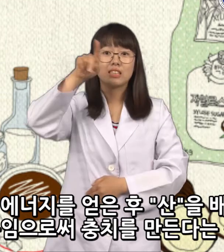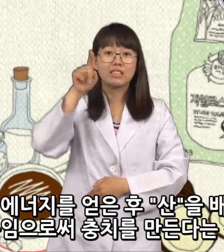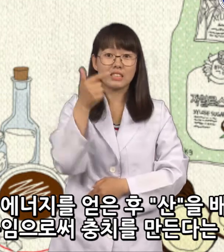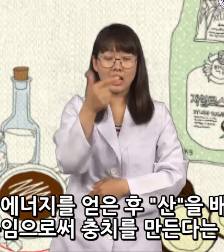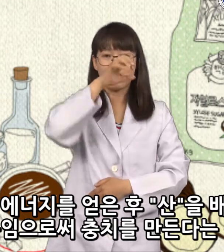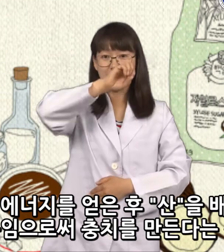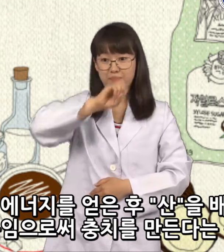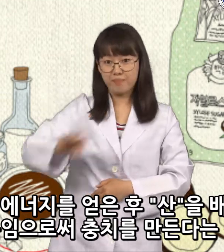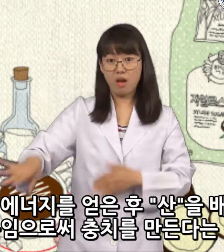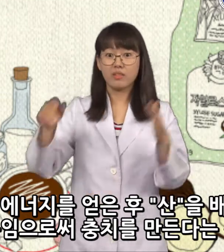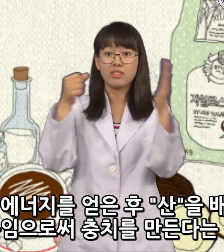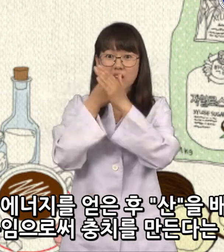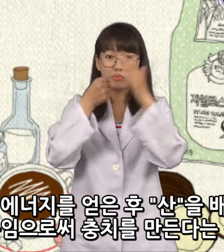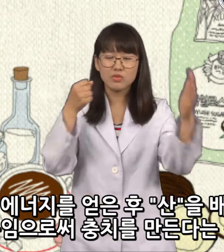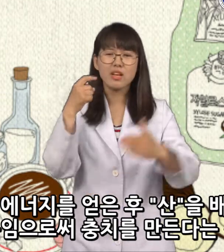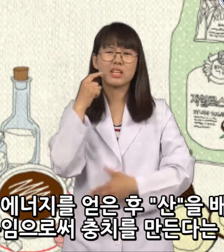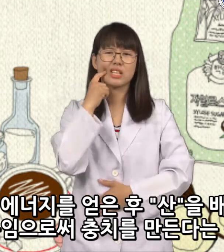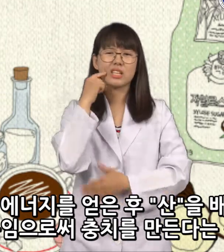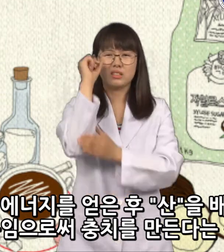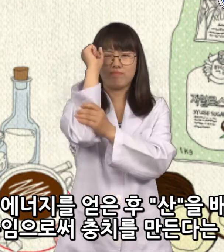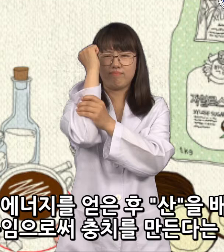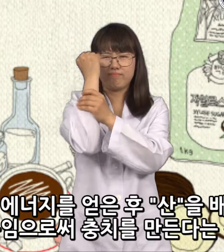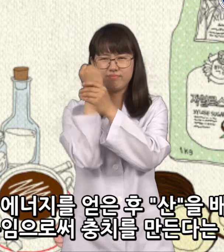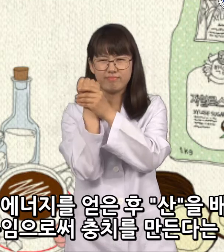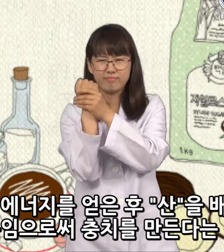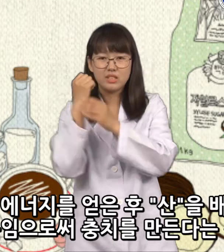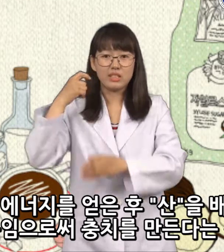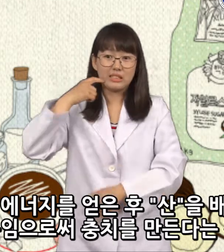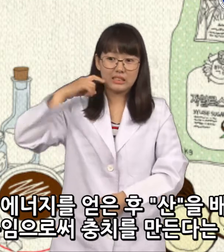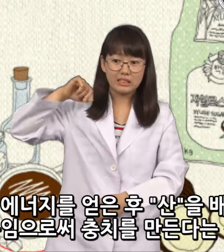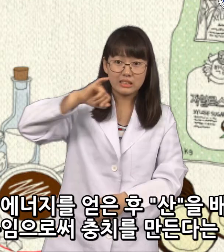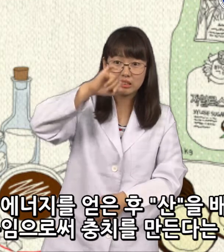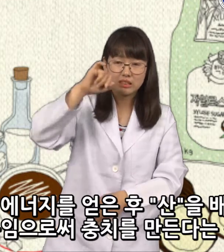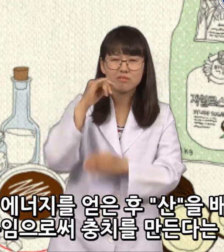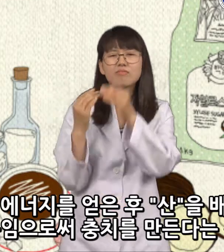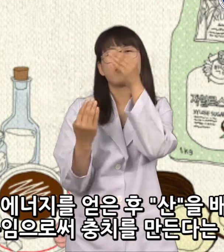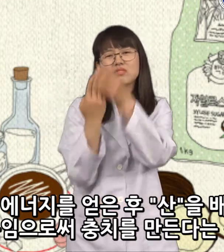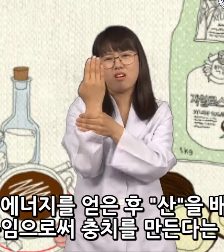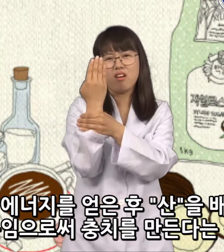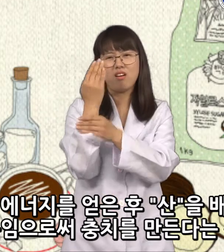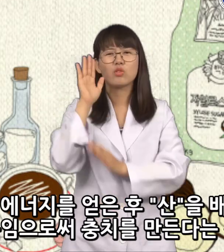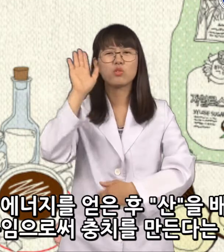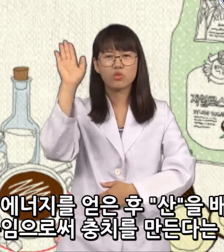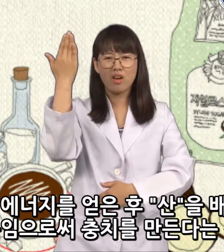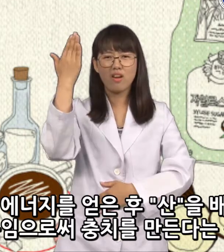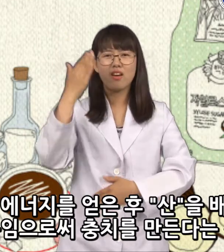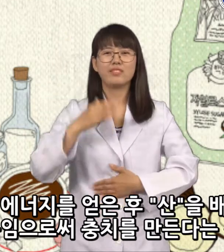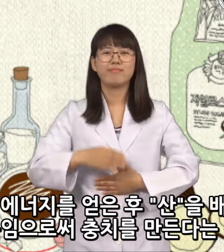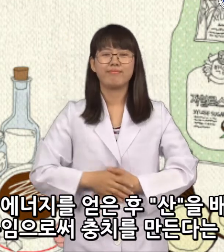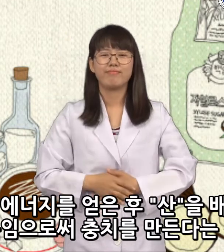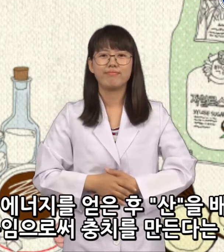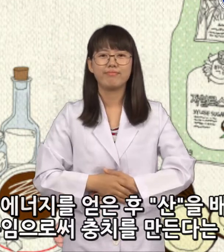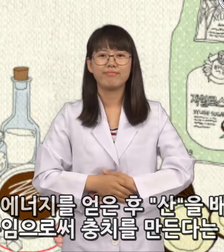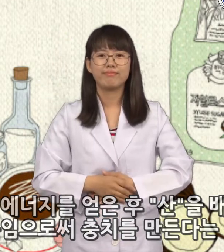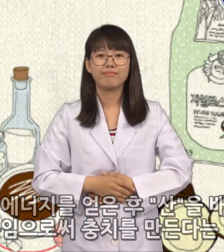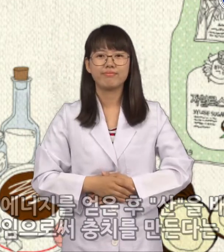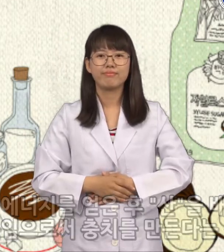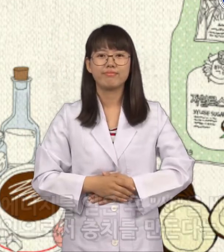산을 배출하여 치아를 녹임으로써 충치를 만든다는 것입니다.